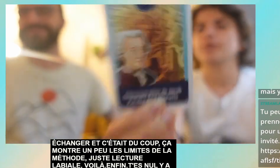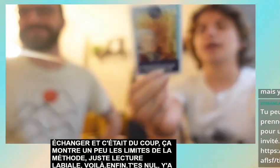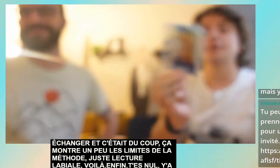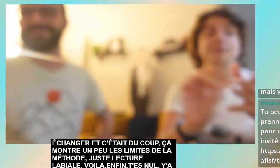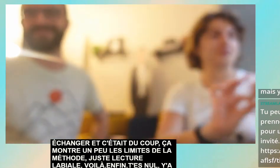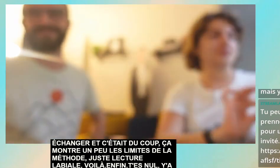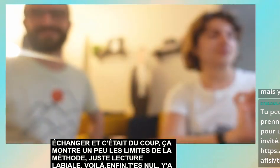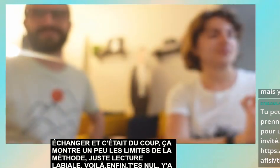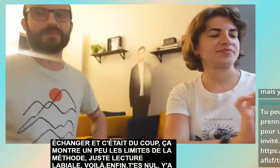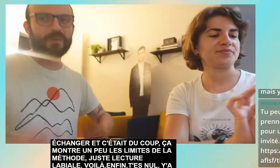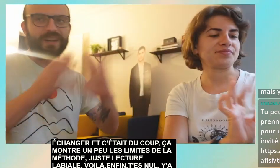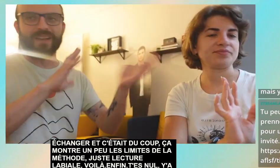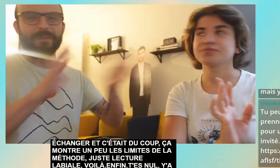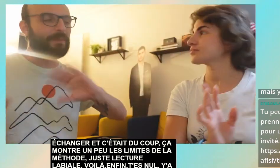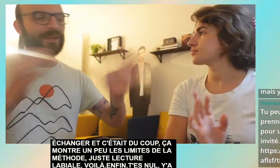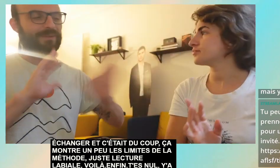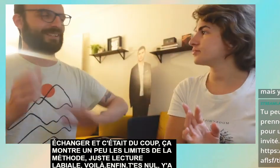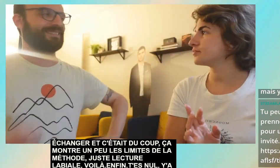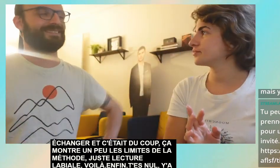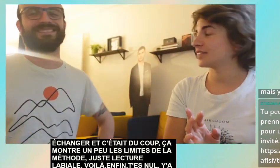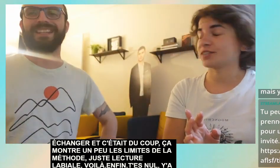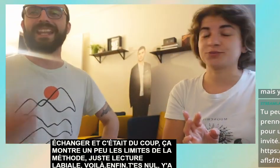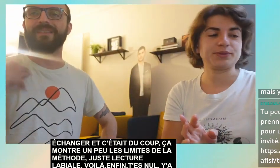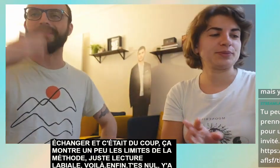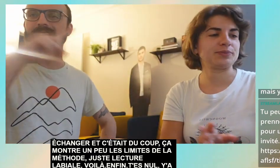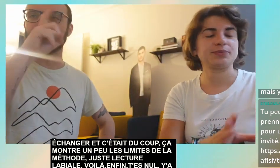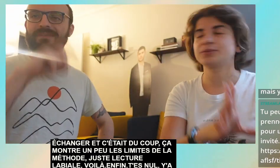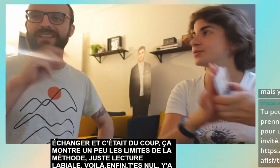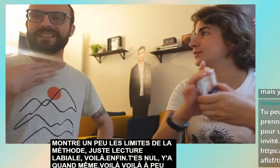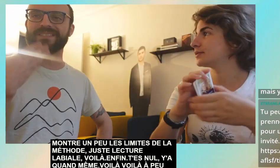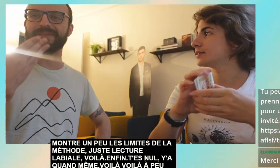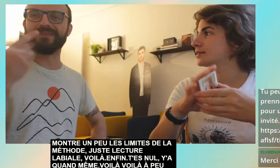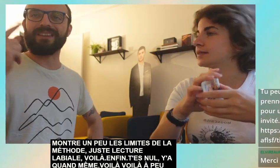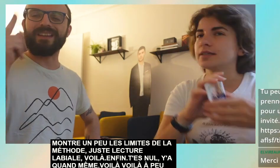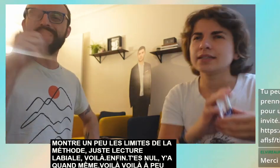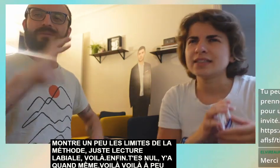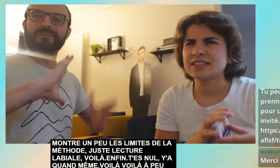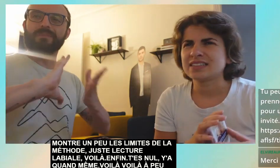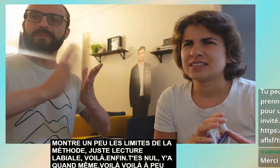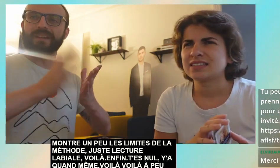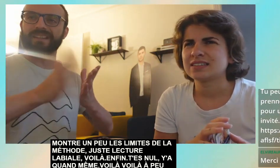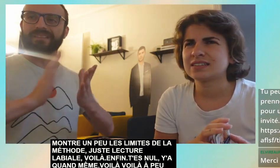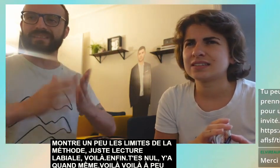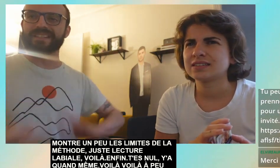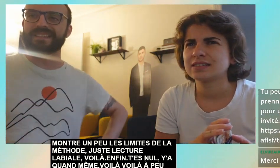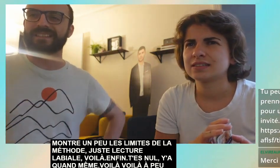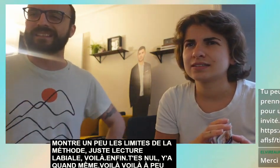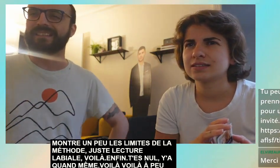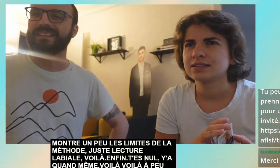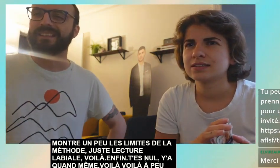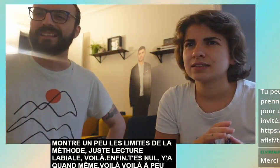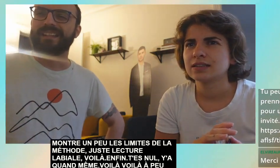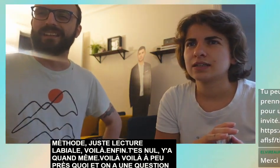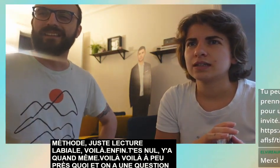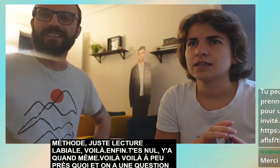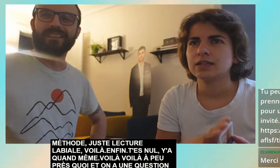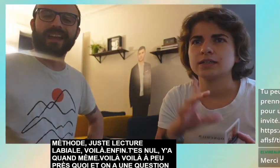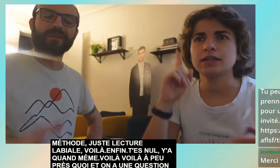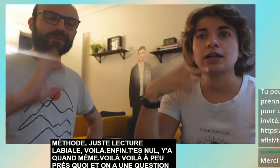Voilà. Voilà, à peu près quoi. Et on a une question. Vous parlez la langue des signes. Alors,